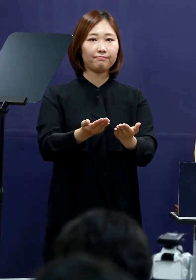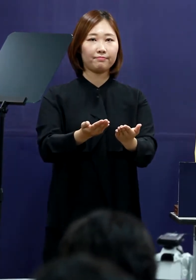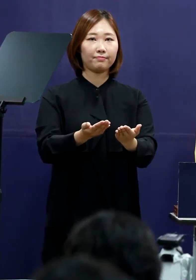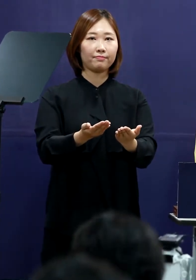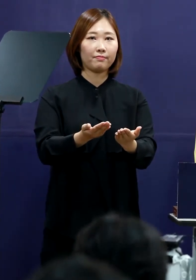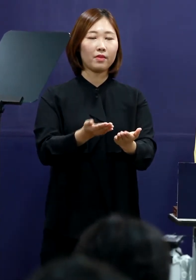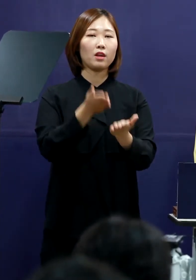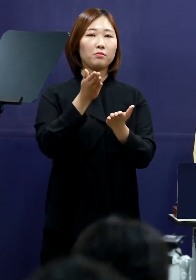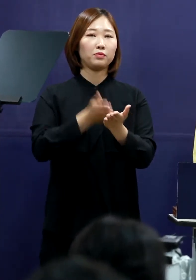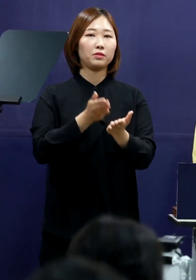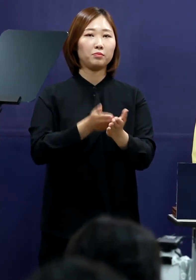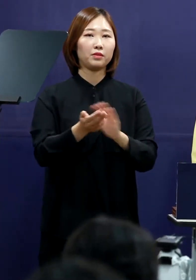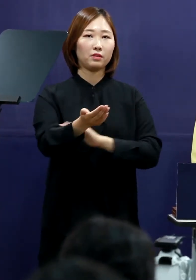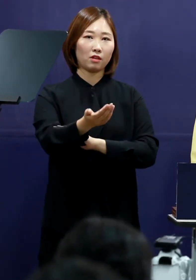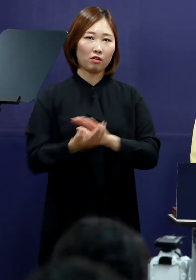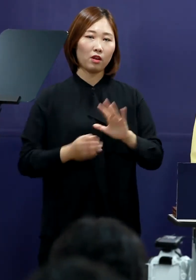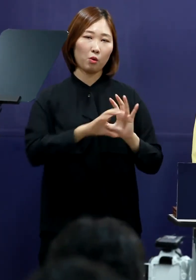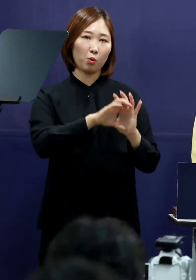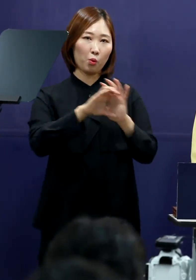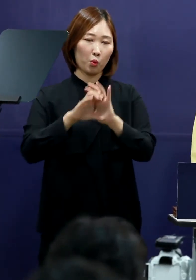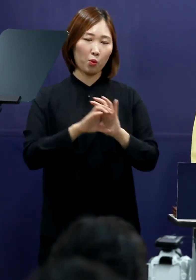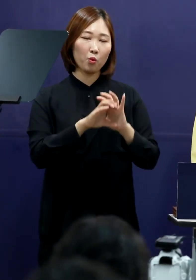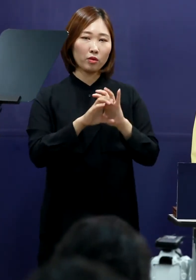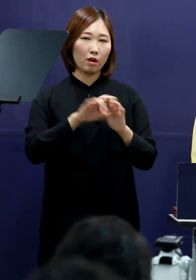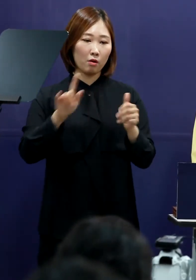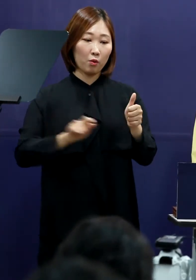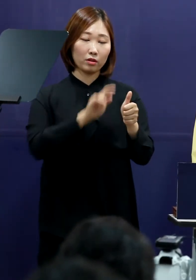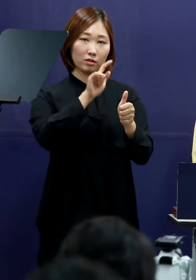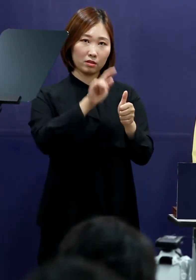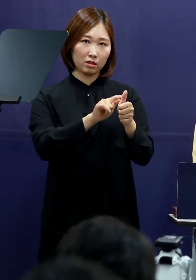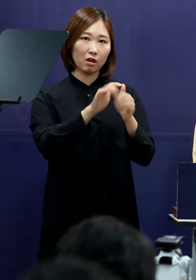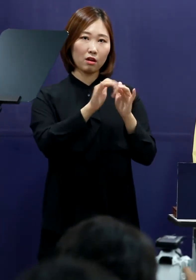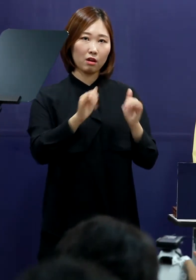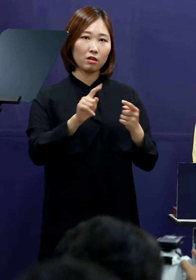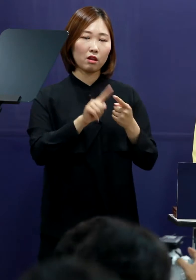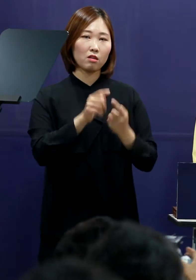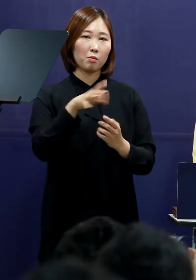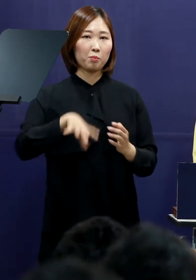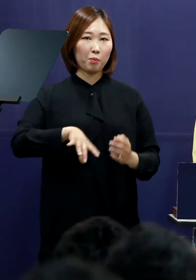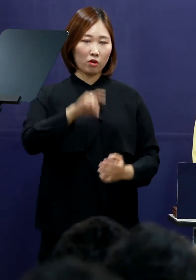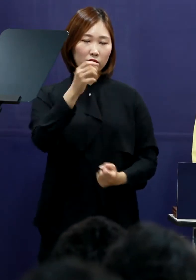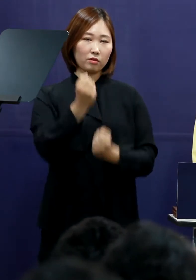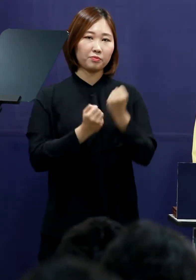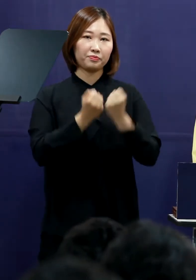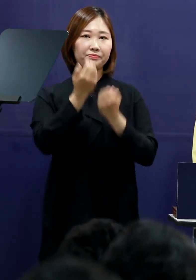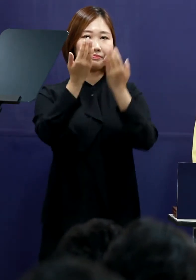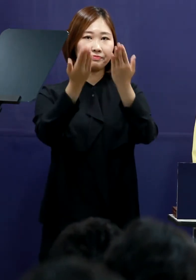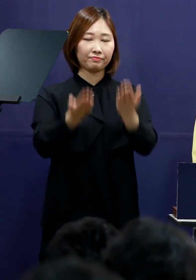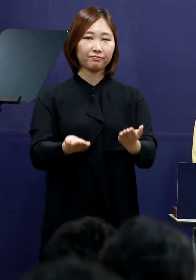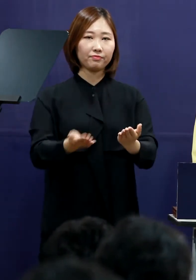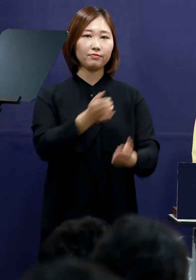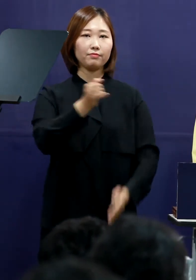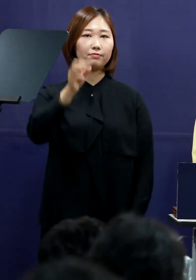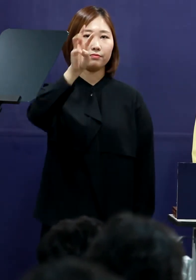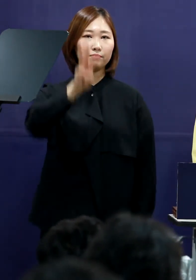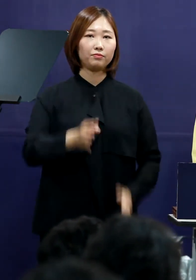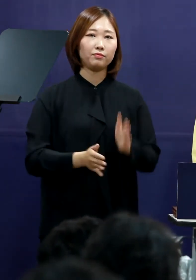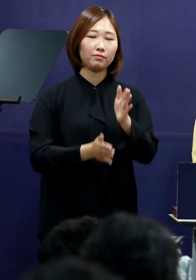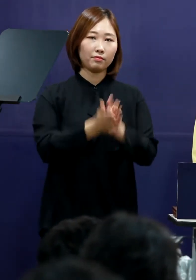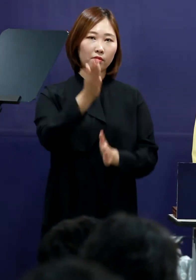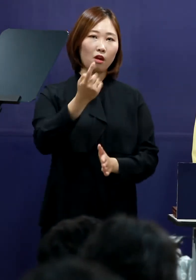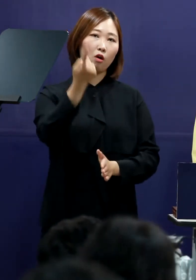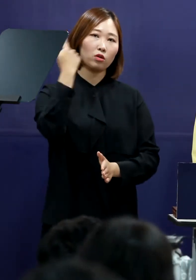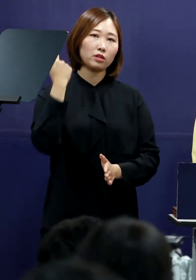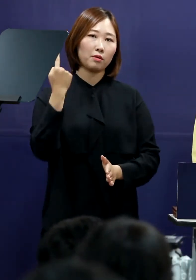앞서서 우리 시의 코로나19 확진자 발생에 대해서 먼저 말씀을 드리겠습니다. 우리 시에서 어제